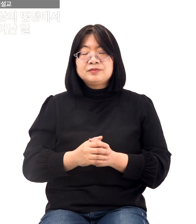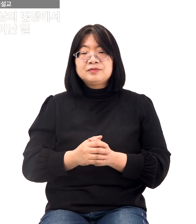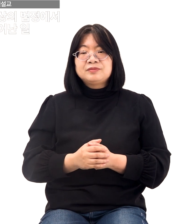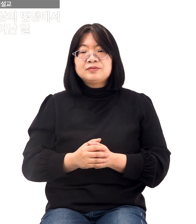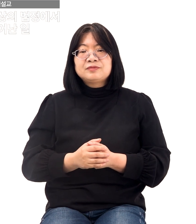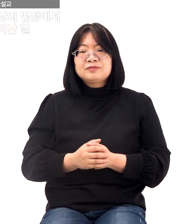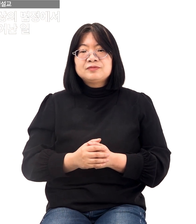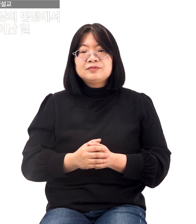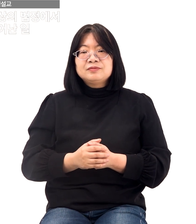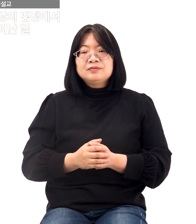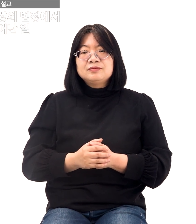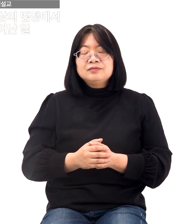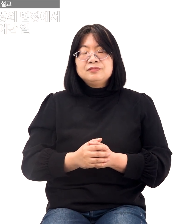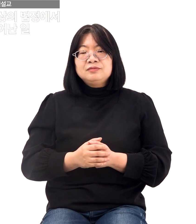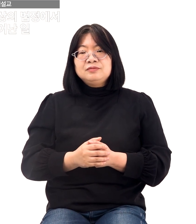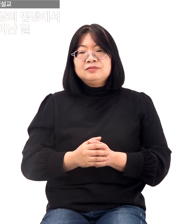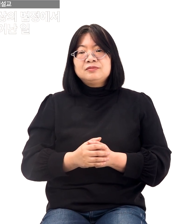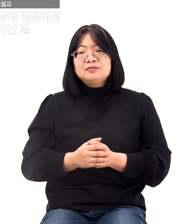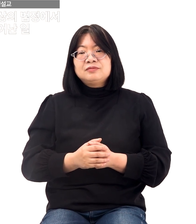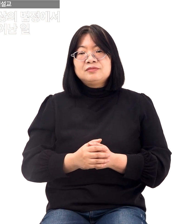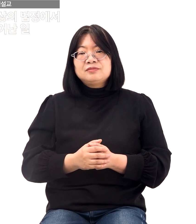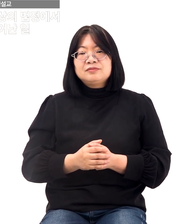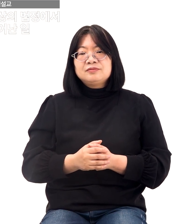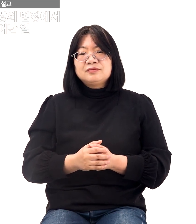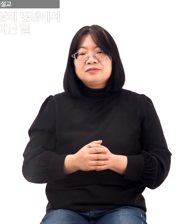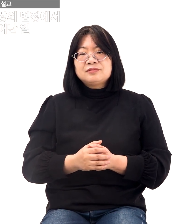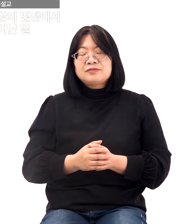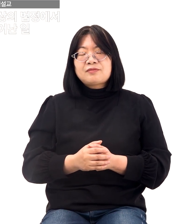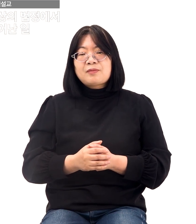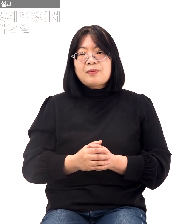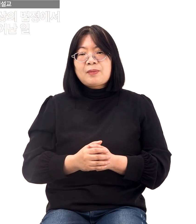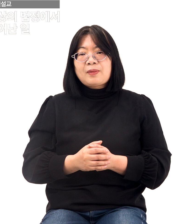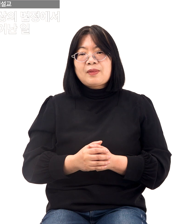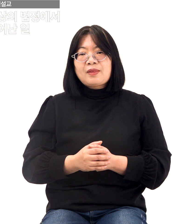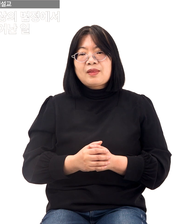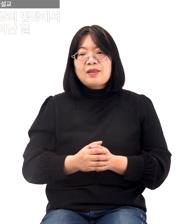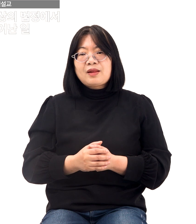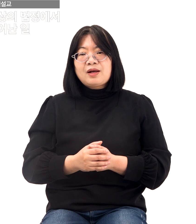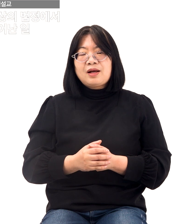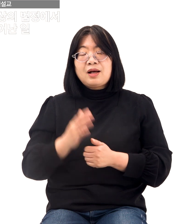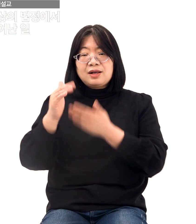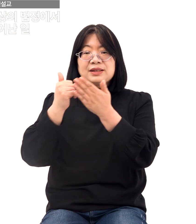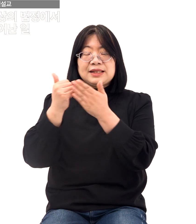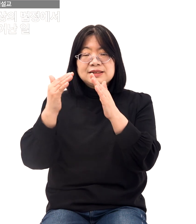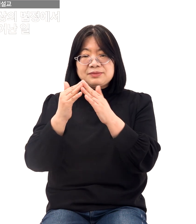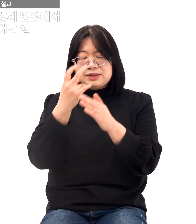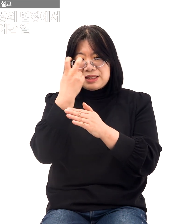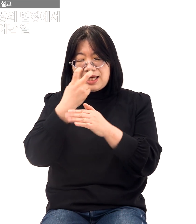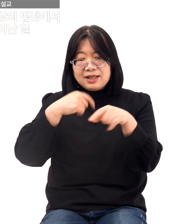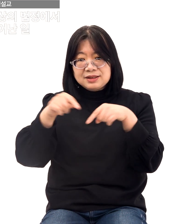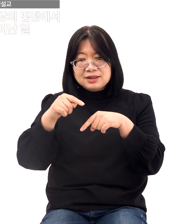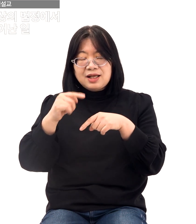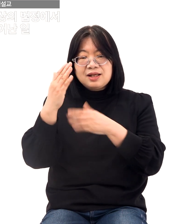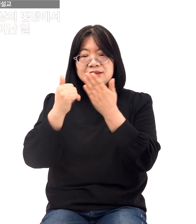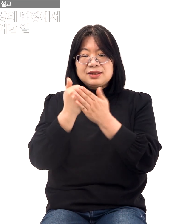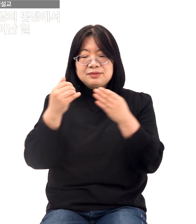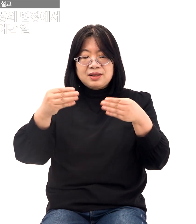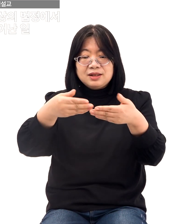집을 다스릴 것이요. 두 번째는 내 뜰을 지킬 것이며 세 번째는